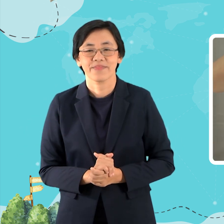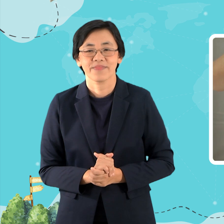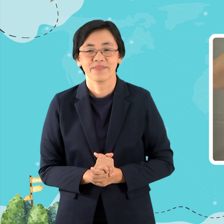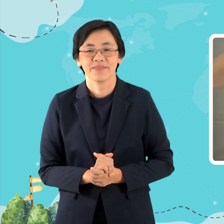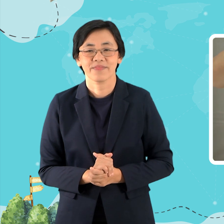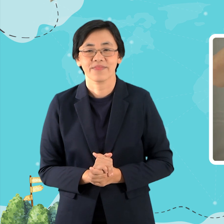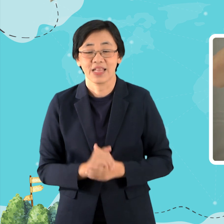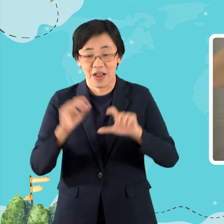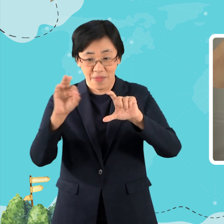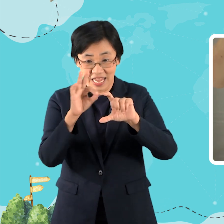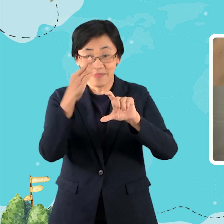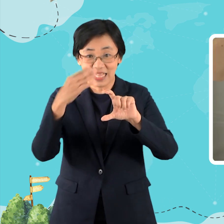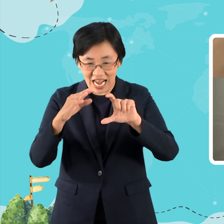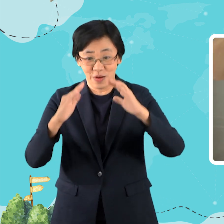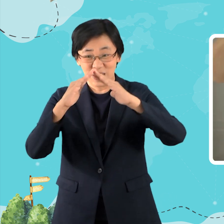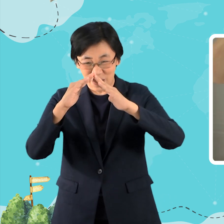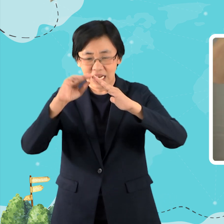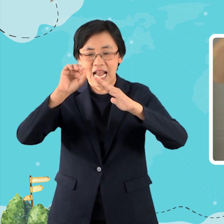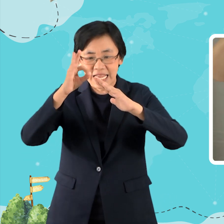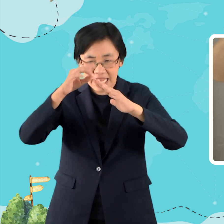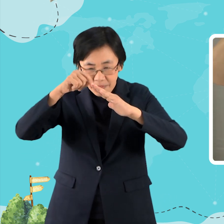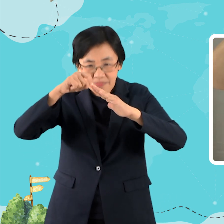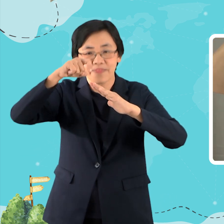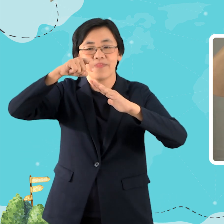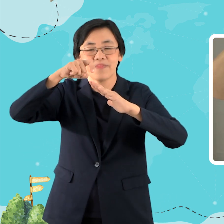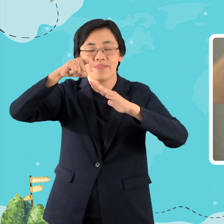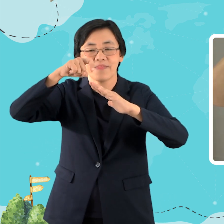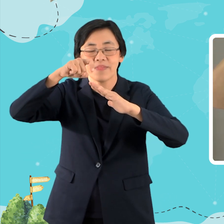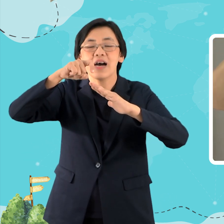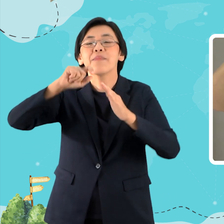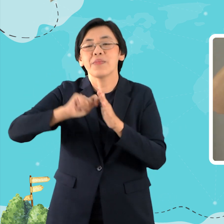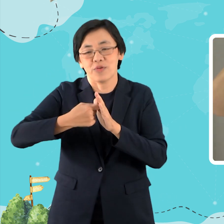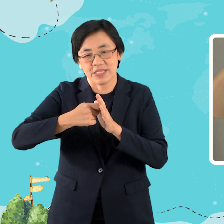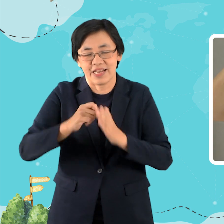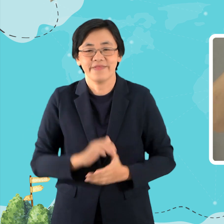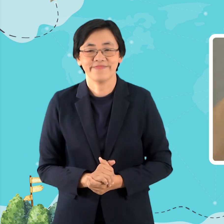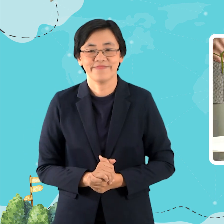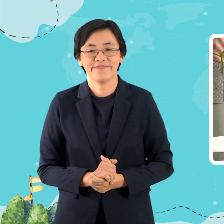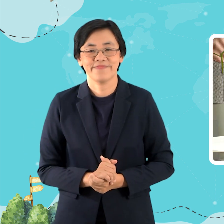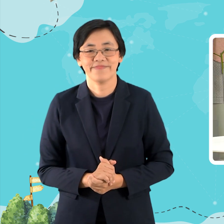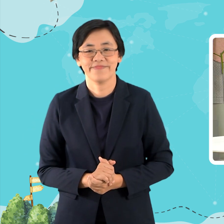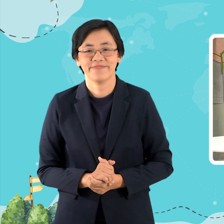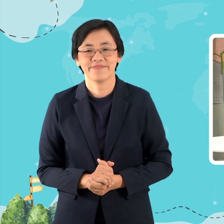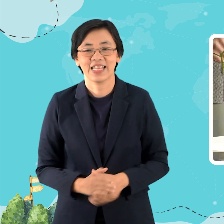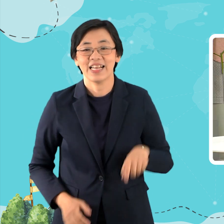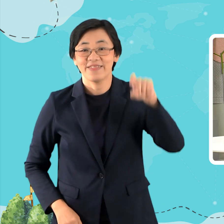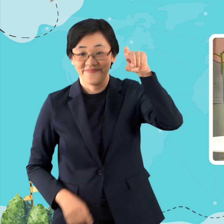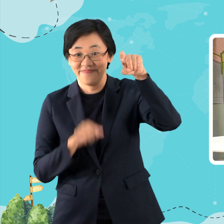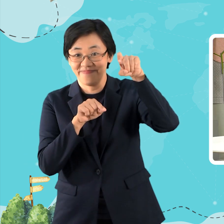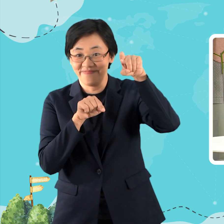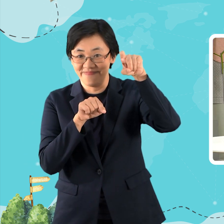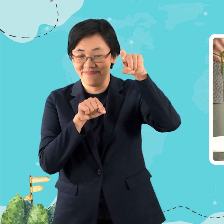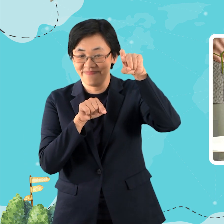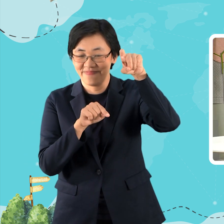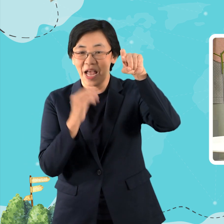ายตรงหัวของหลังคาจั่วบ้านนะคะตรงนี้เสร็จแล้วก็จะออกมาเป็น